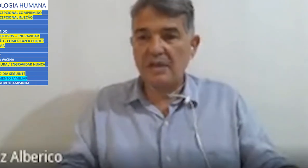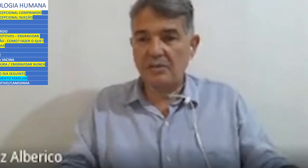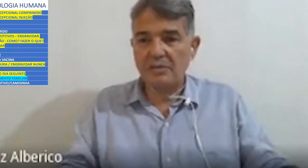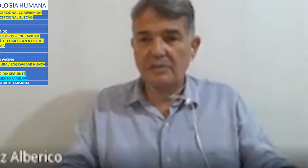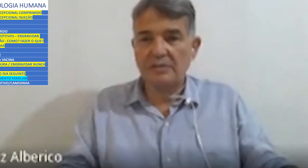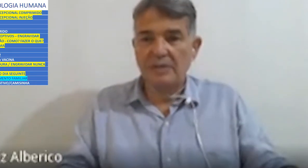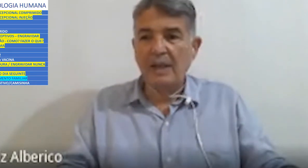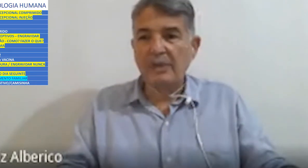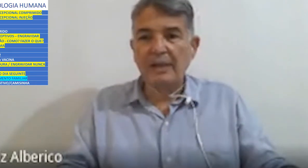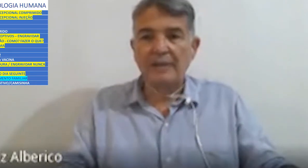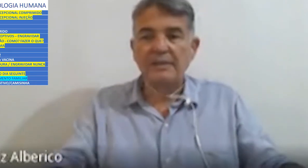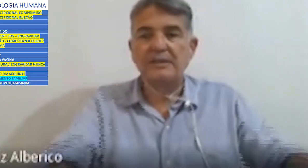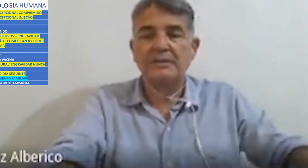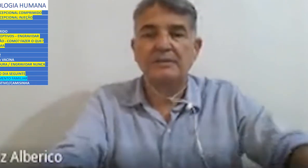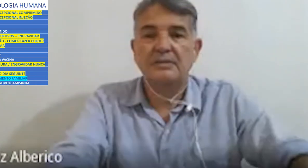serão aplicadas